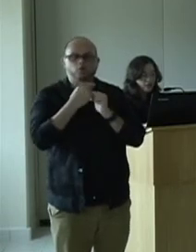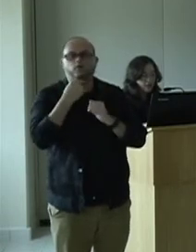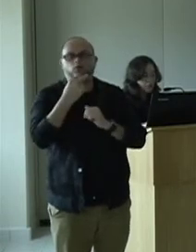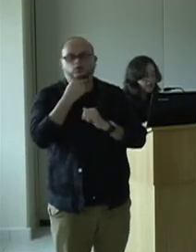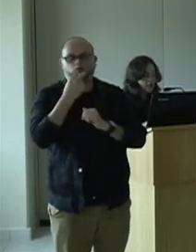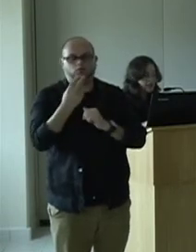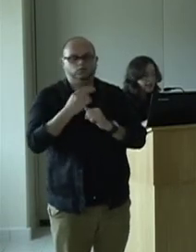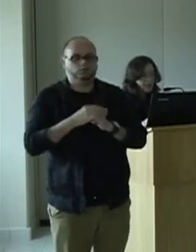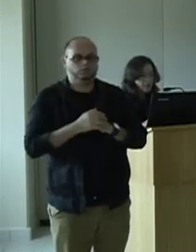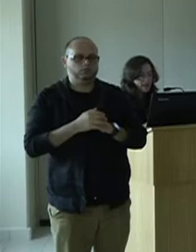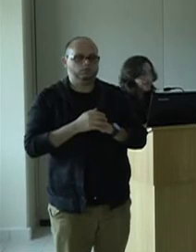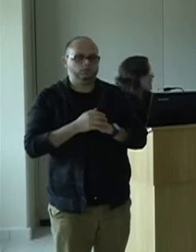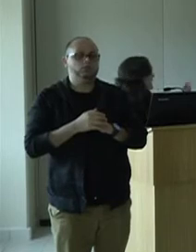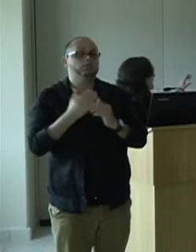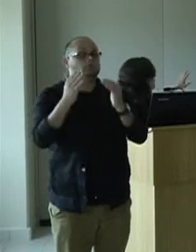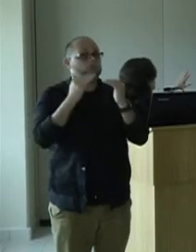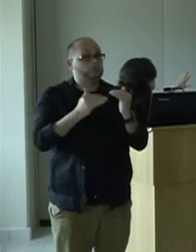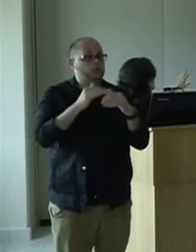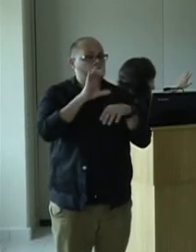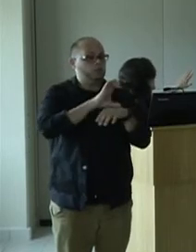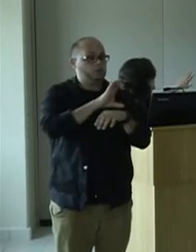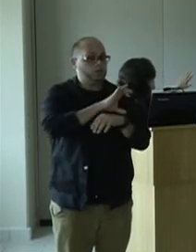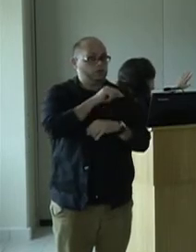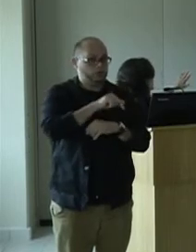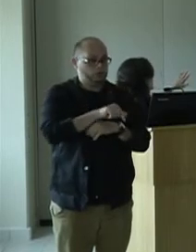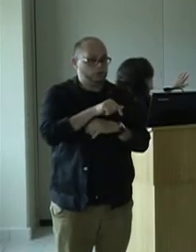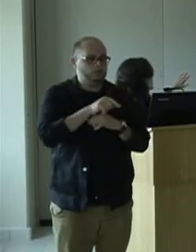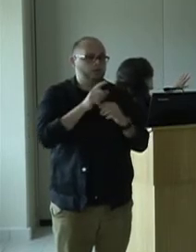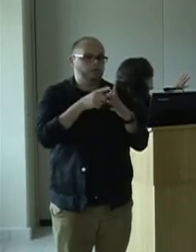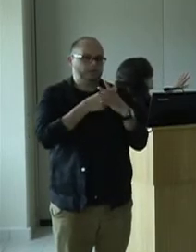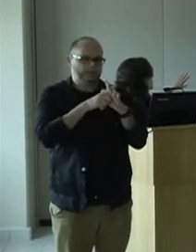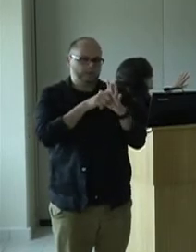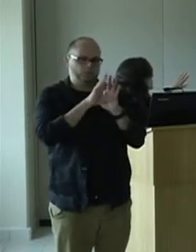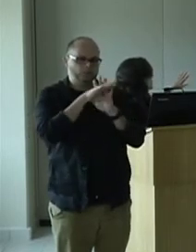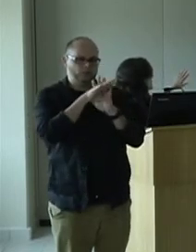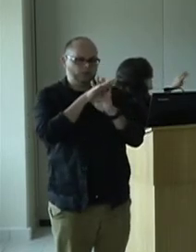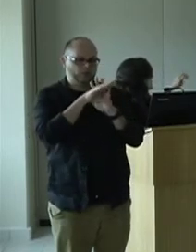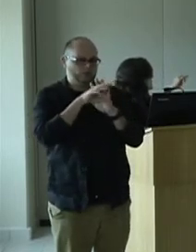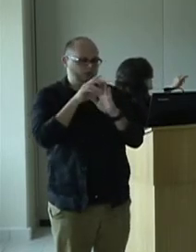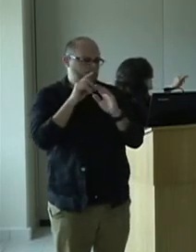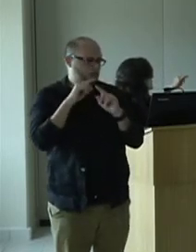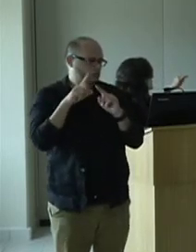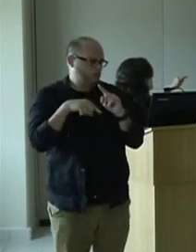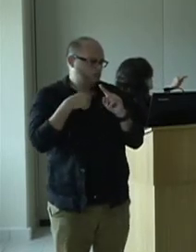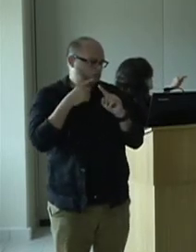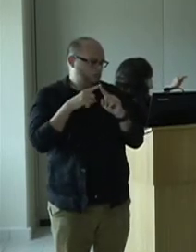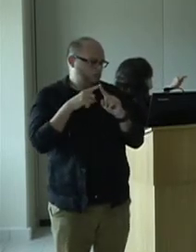la computadora, él la maneja en alguna, al principio del video, cuando